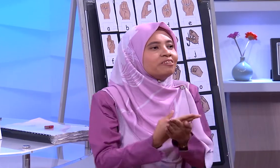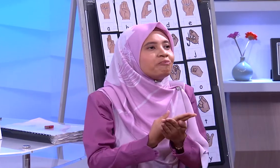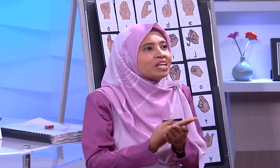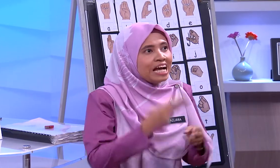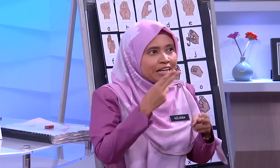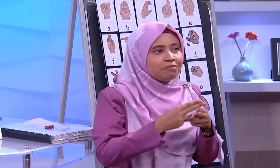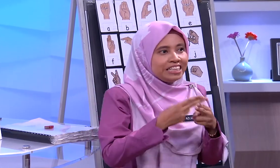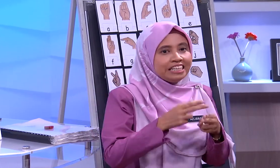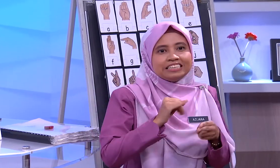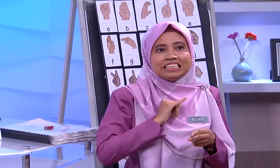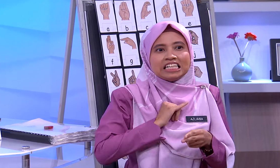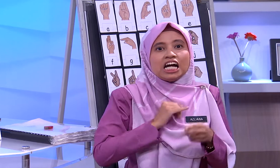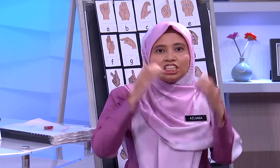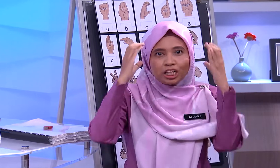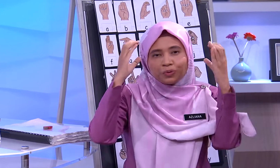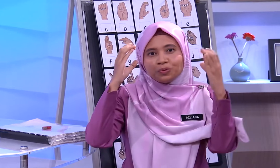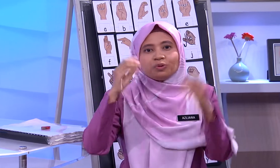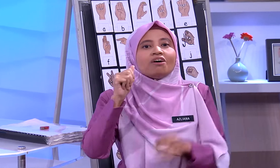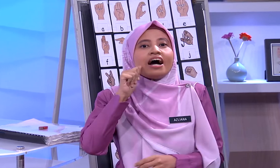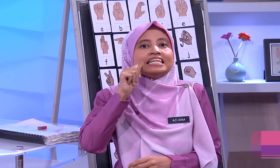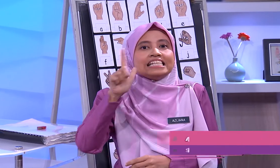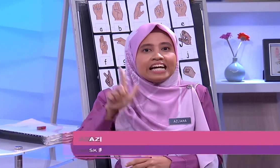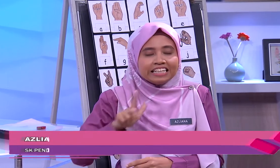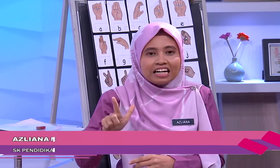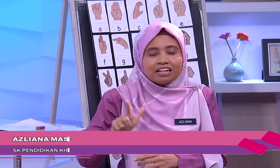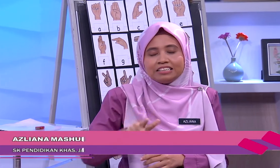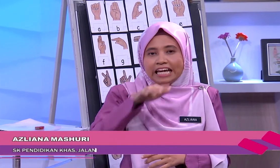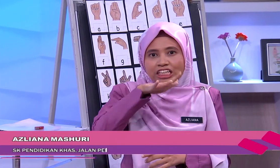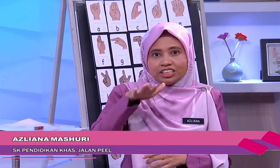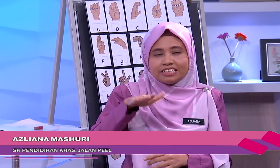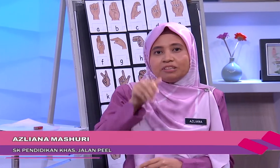namun saya di wuh azliana gadget